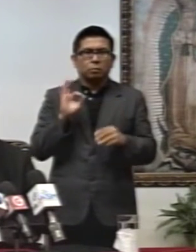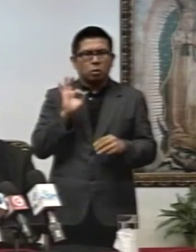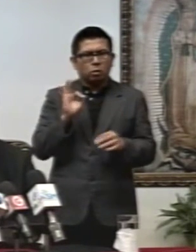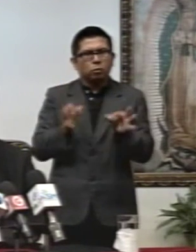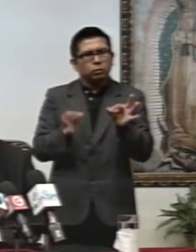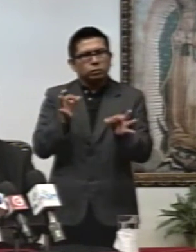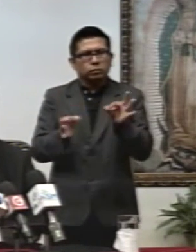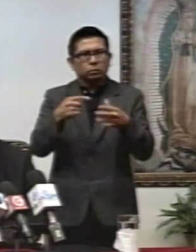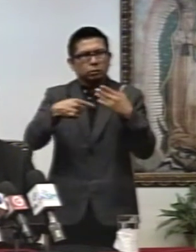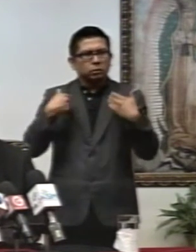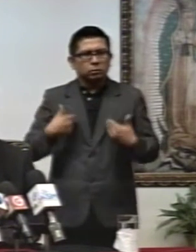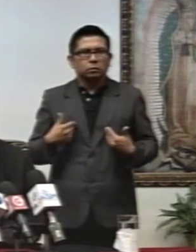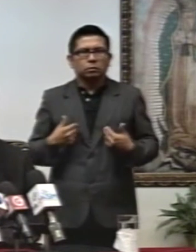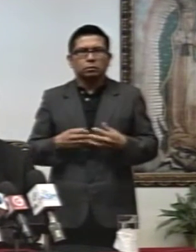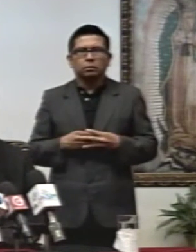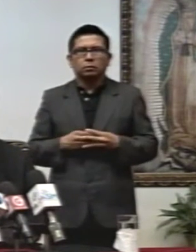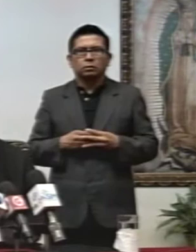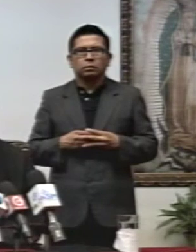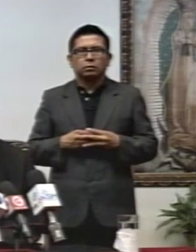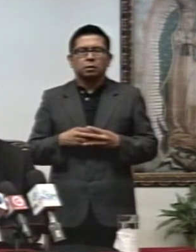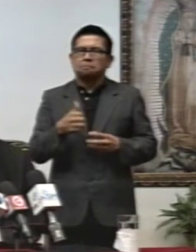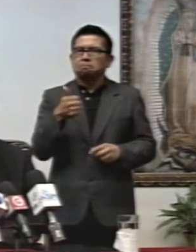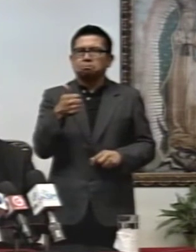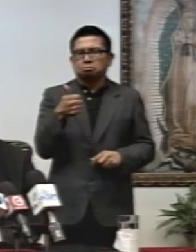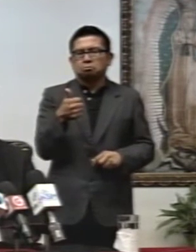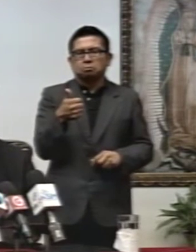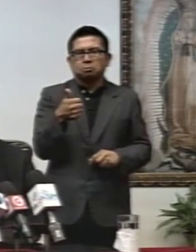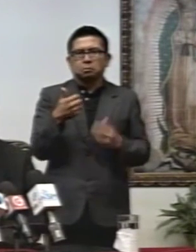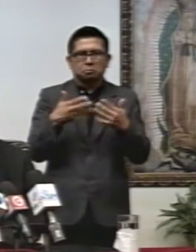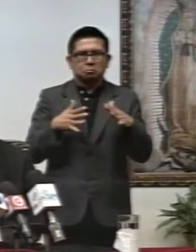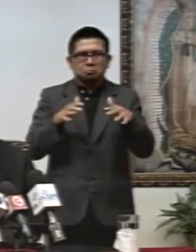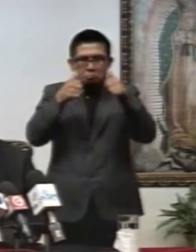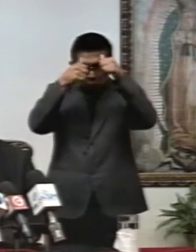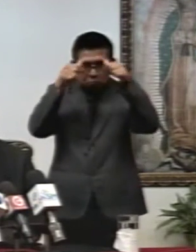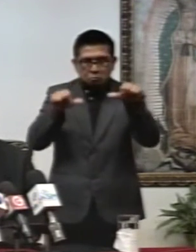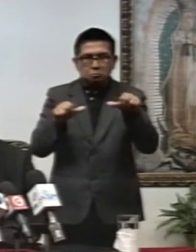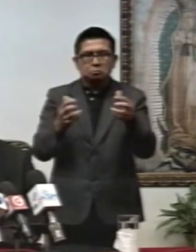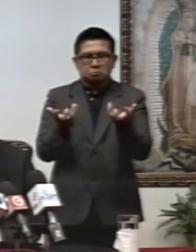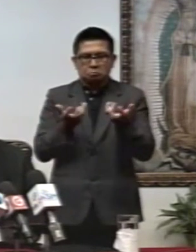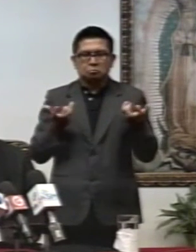tienen derecho. Pero qué bueno, es un buen